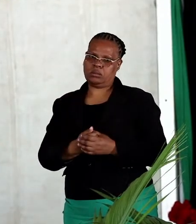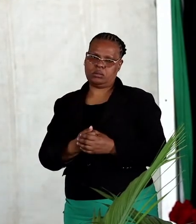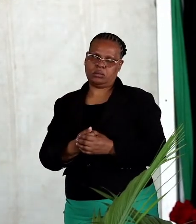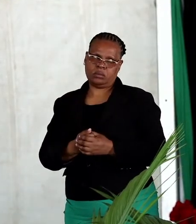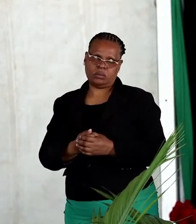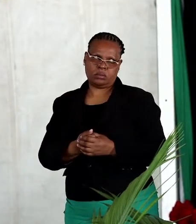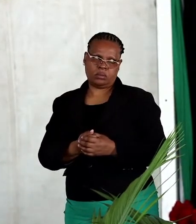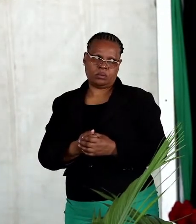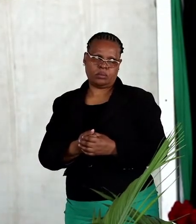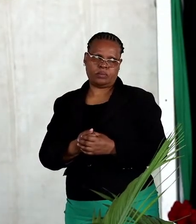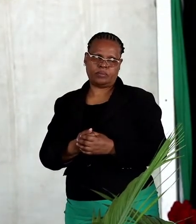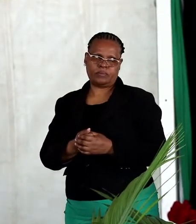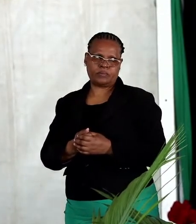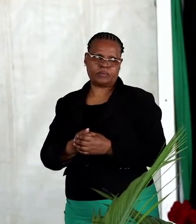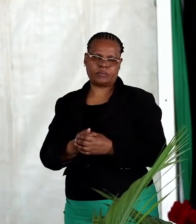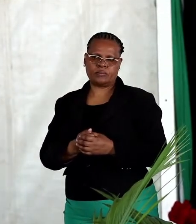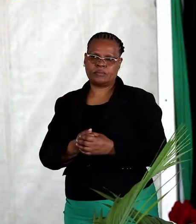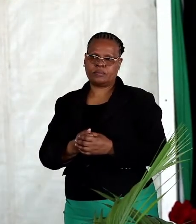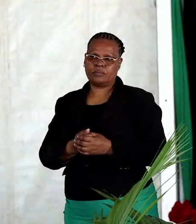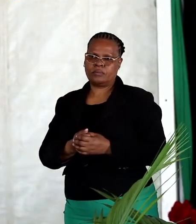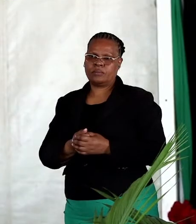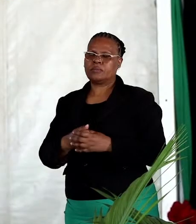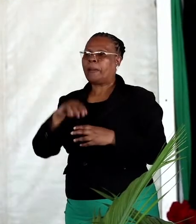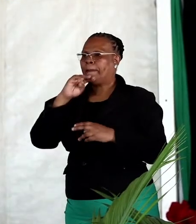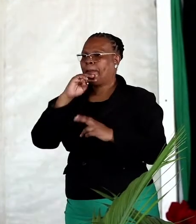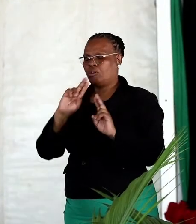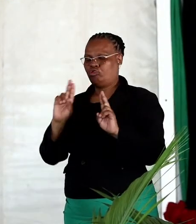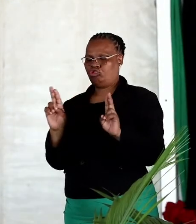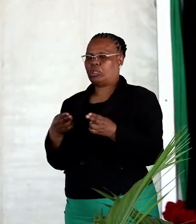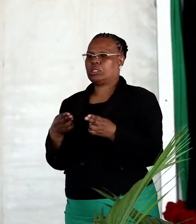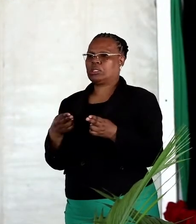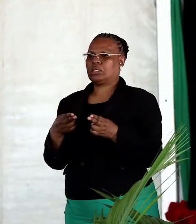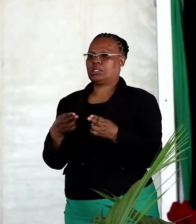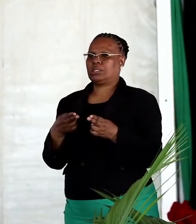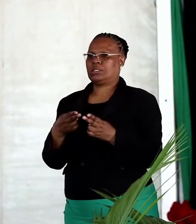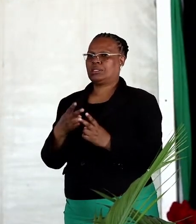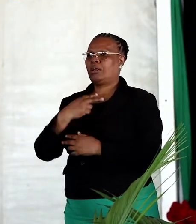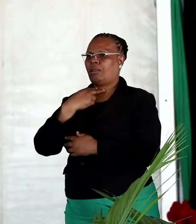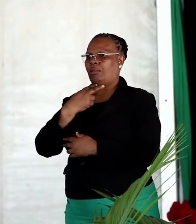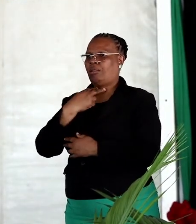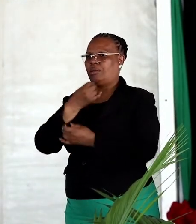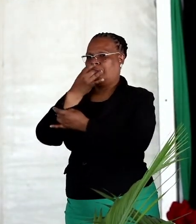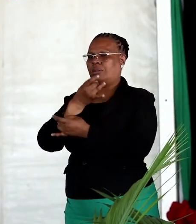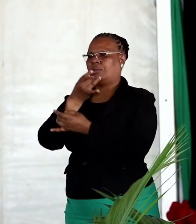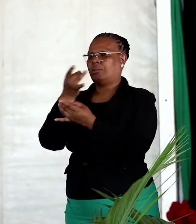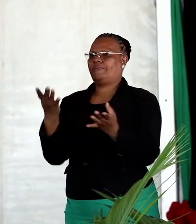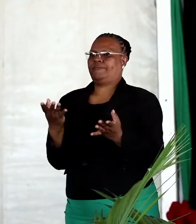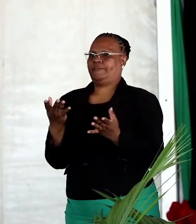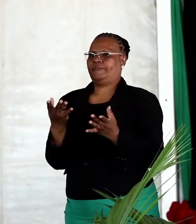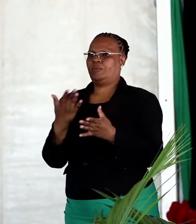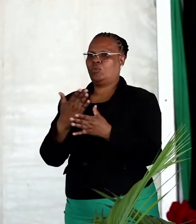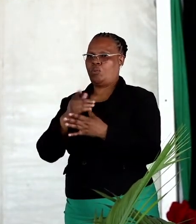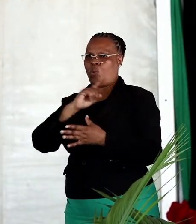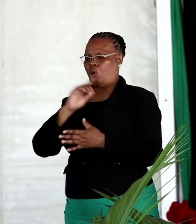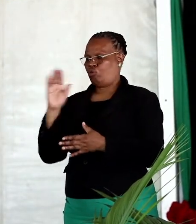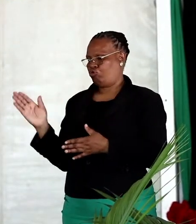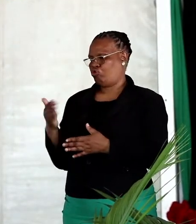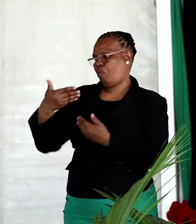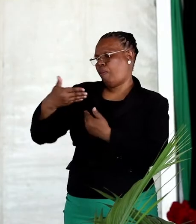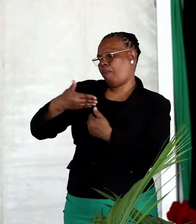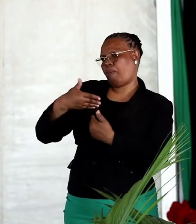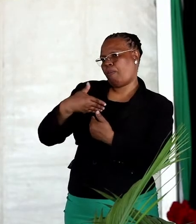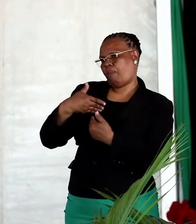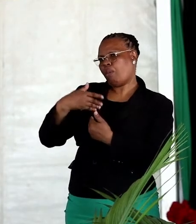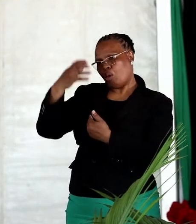Ngamazwi nje amafutshane lawo endiwathunywe ngukumkani ovula ulwandle. Program